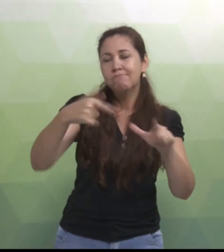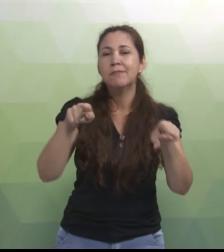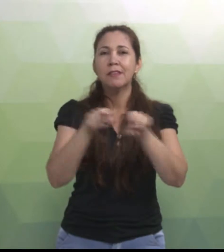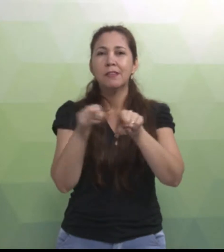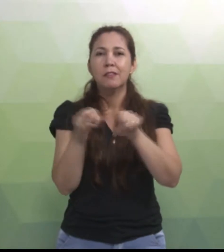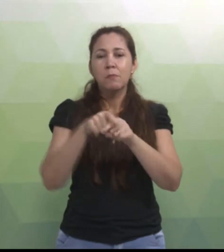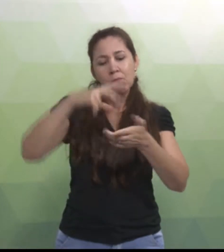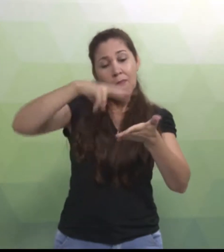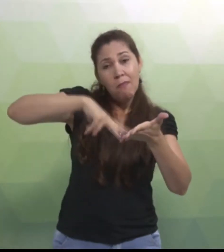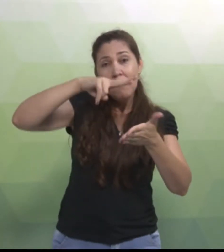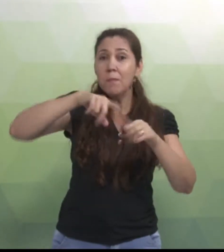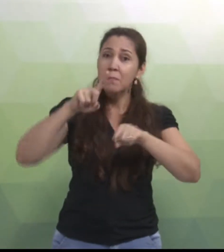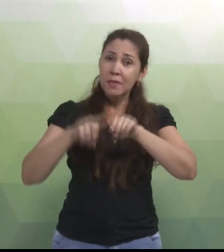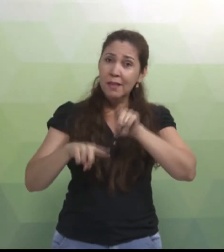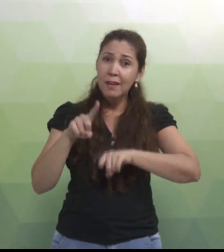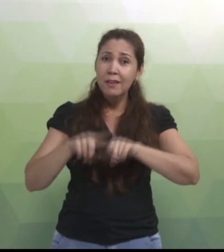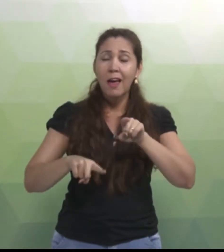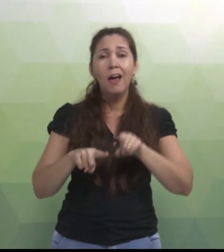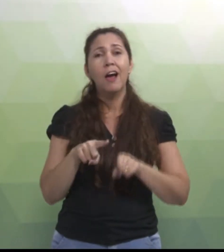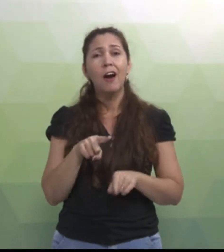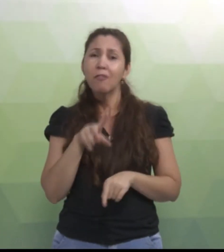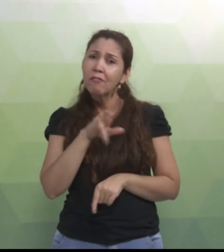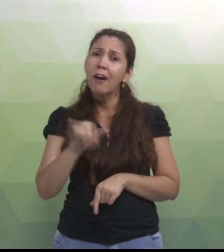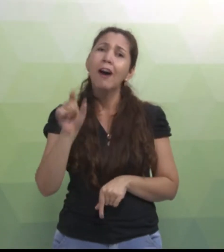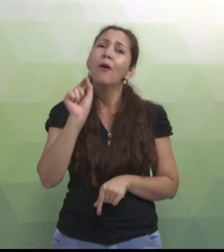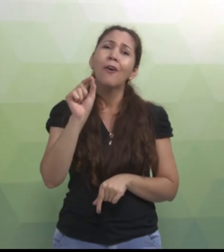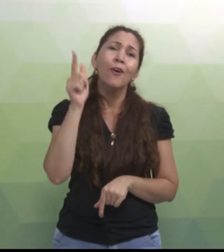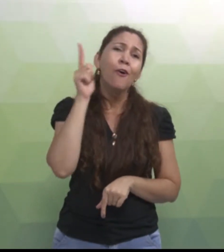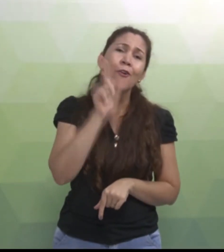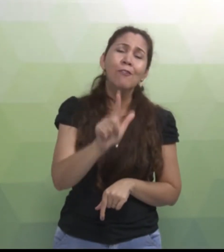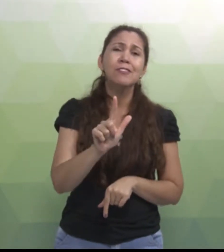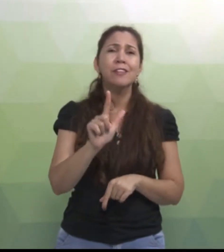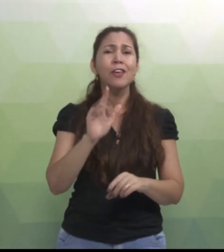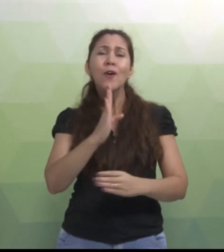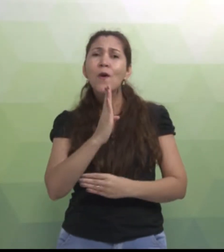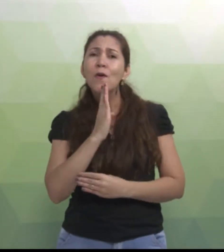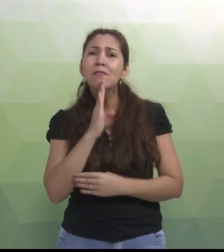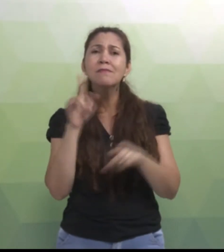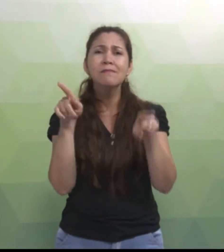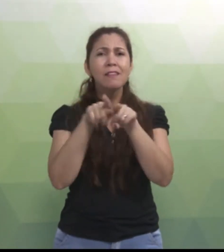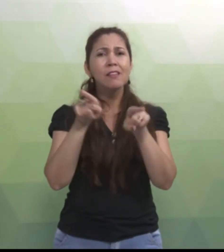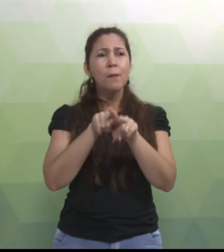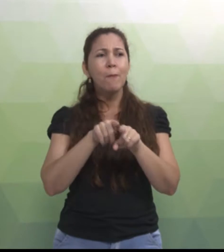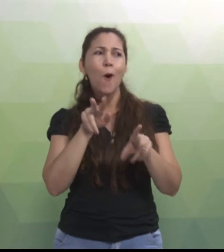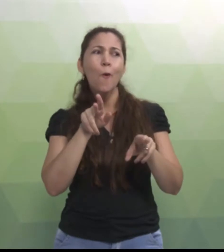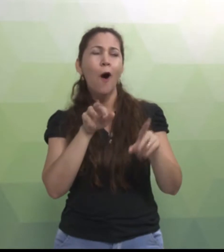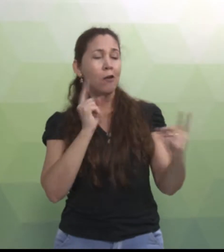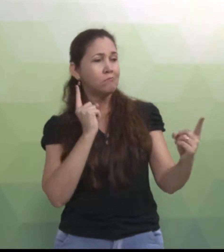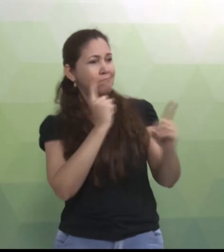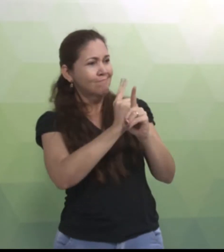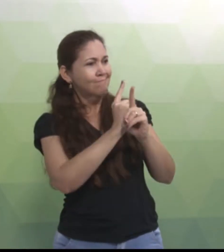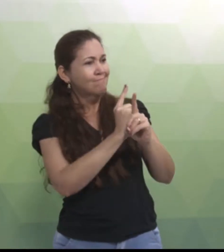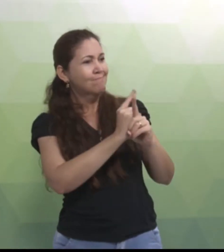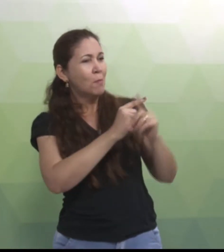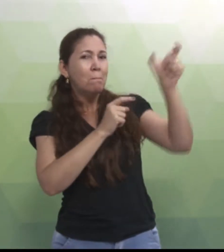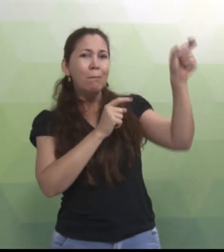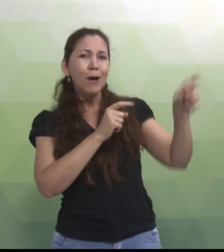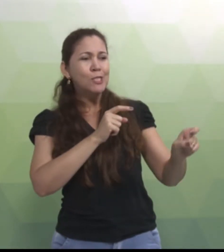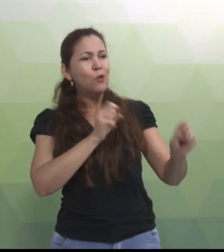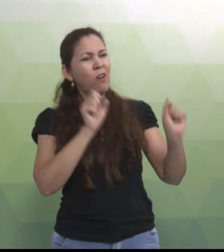do material, para que possamos, ao encontrar uma outra pessoa, possamos discutir sobre essa temática